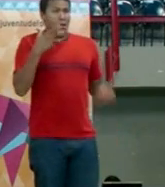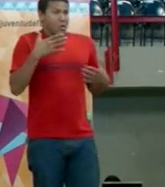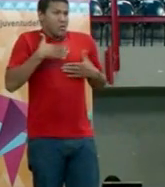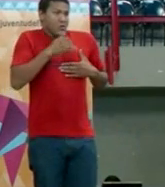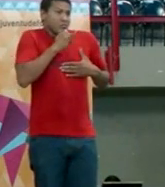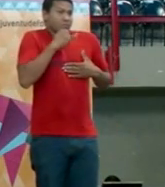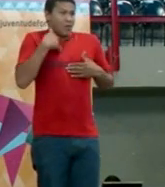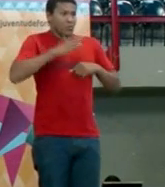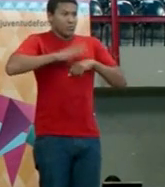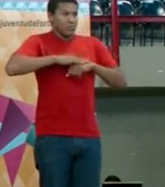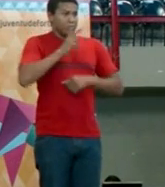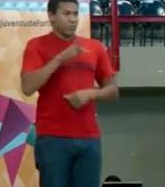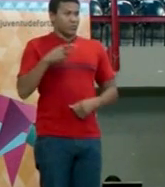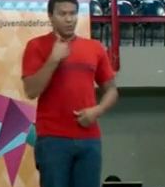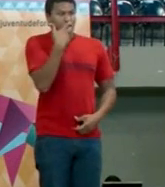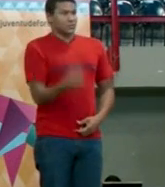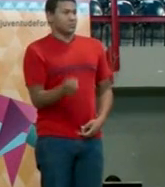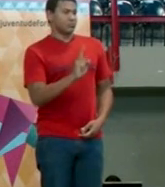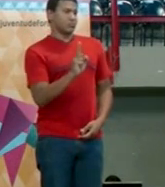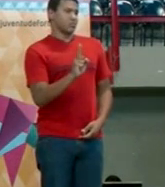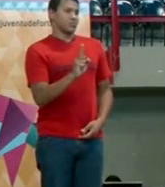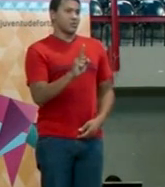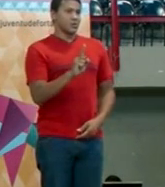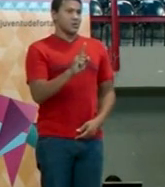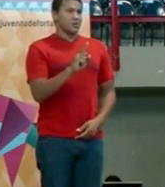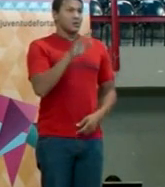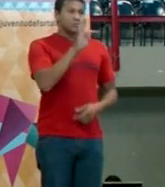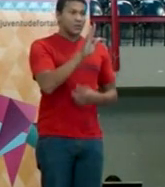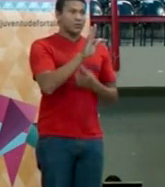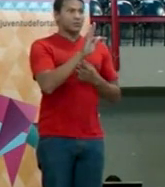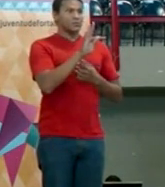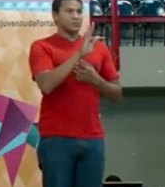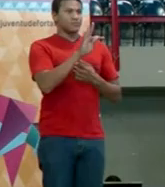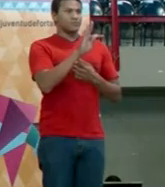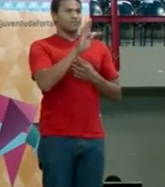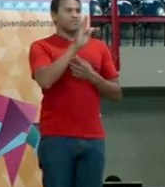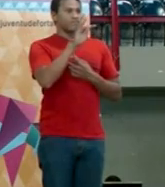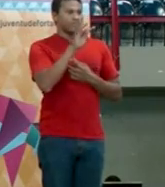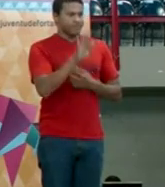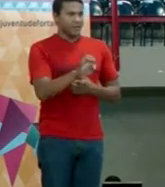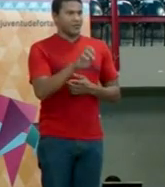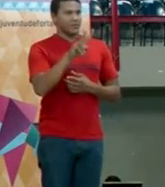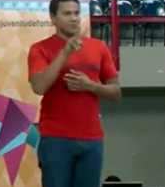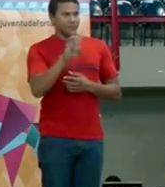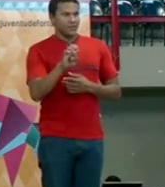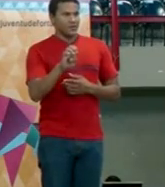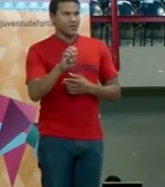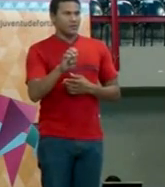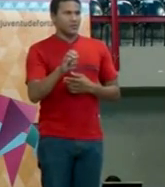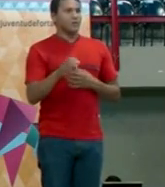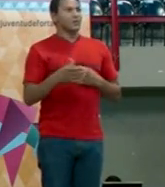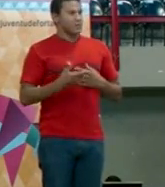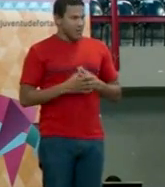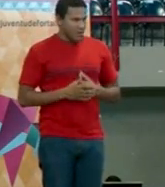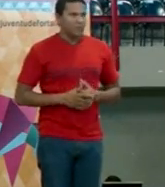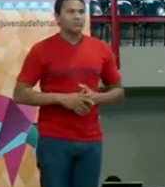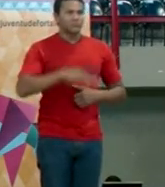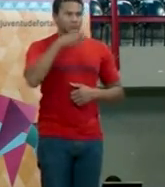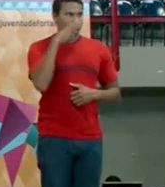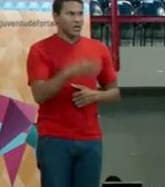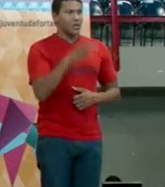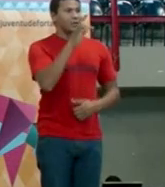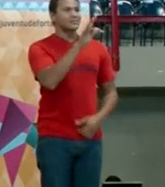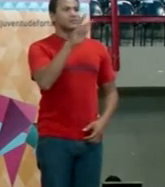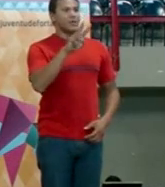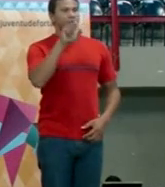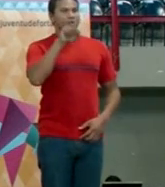que eu botei. TV, escrito com acento no último E. Tá certo? Porque o T e o V é uma escrita